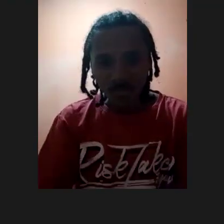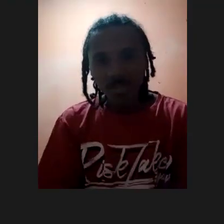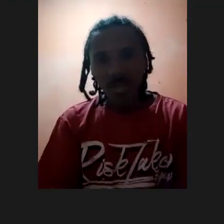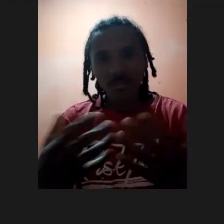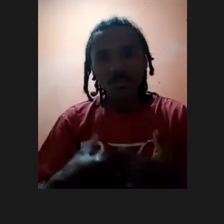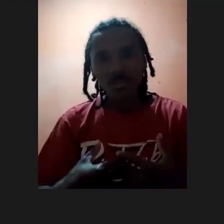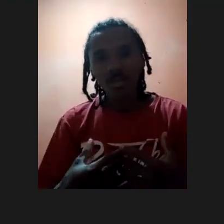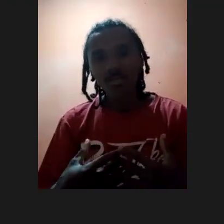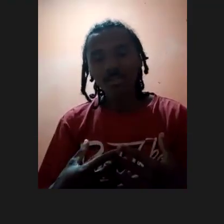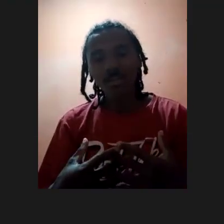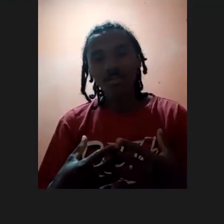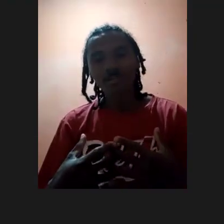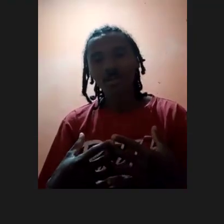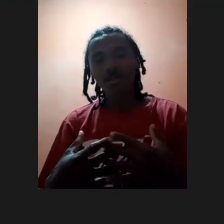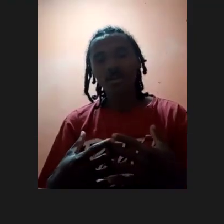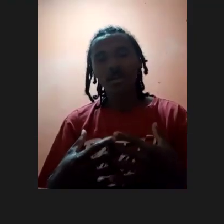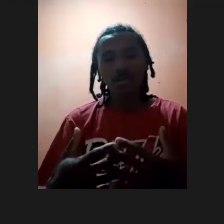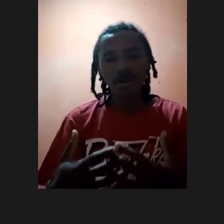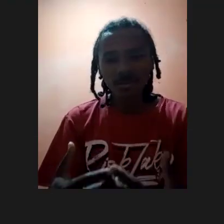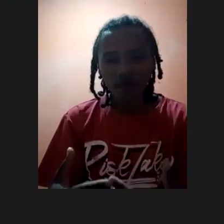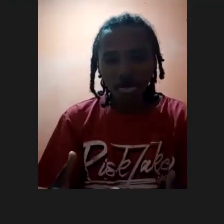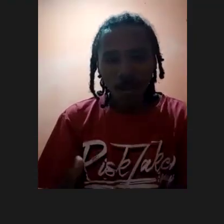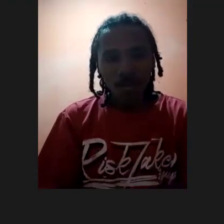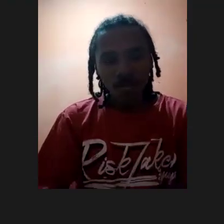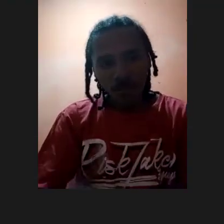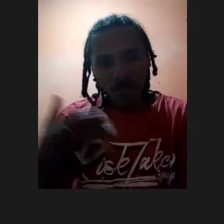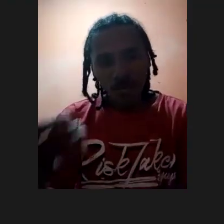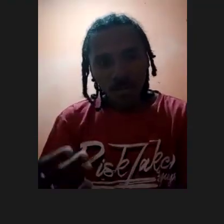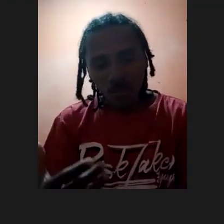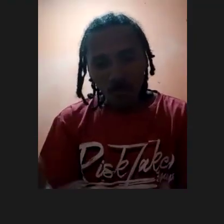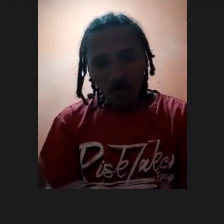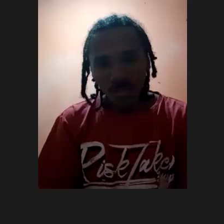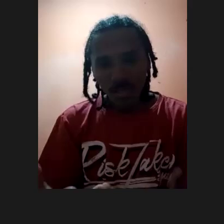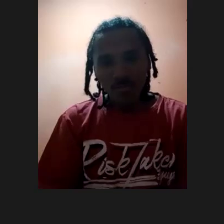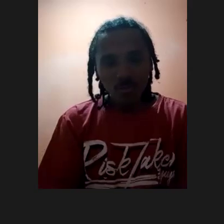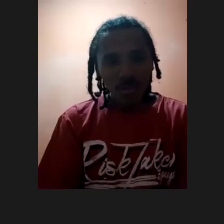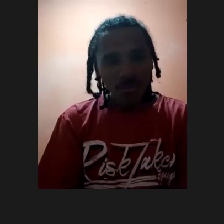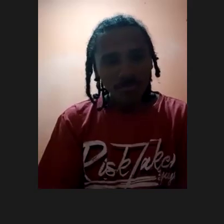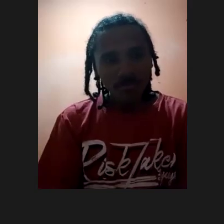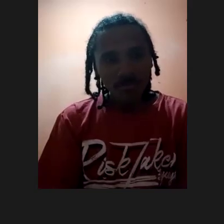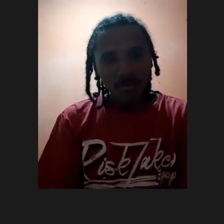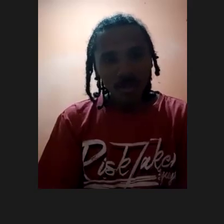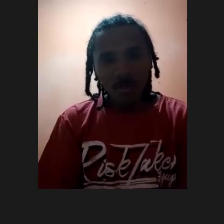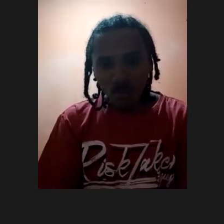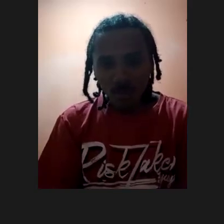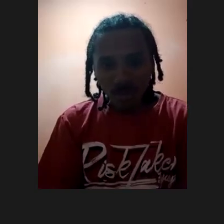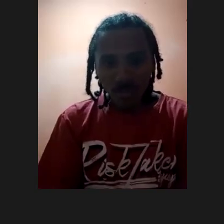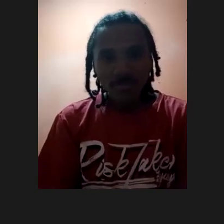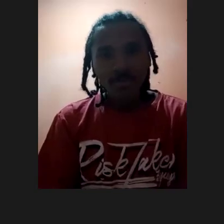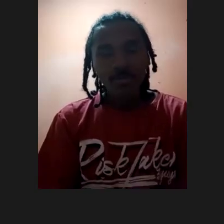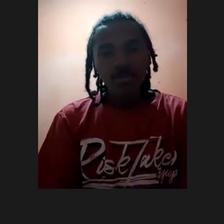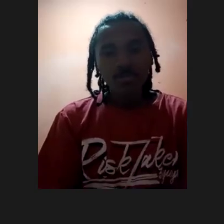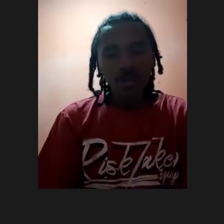frases com sinais que eu já sei em Libras. Eu estava conversando com uma moça que ela é surda e muda,